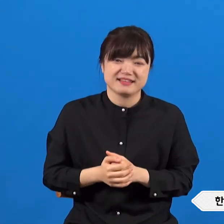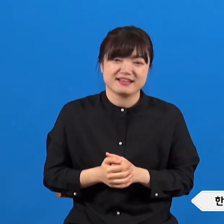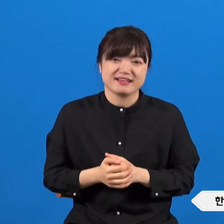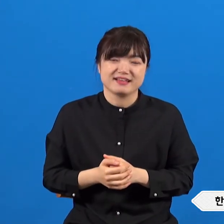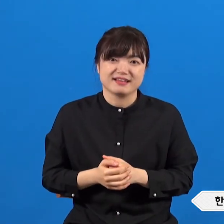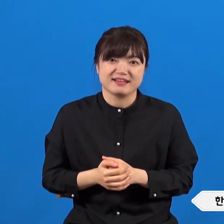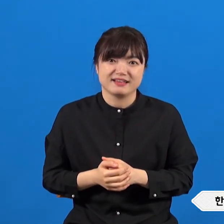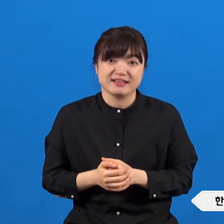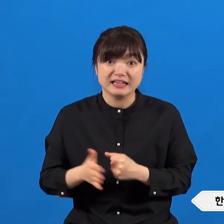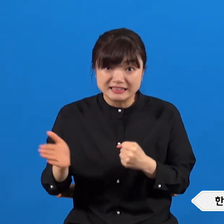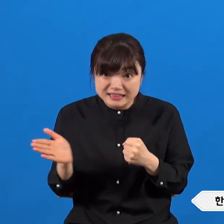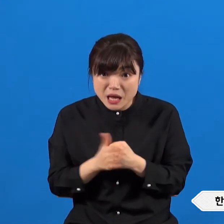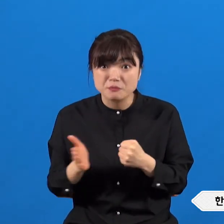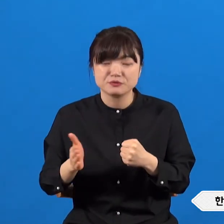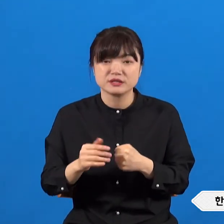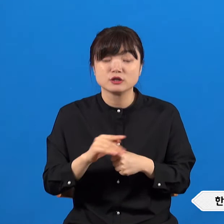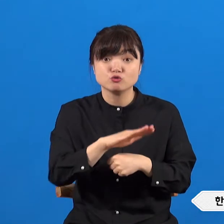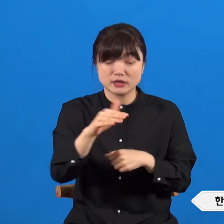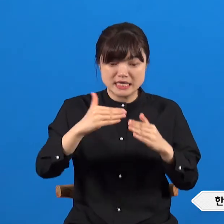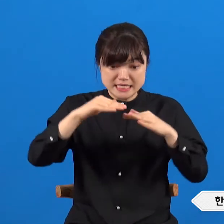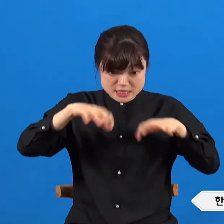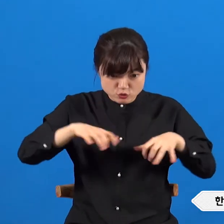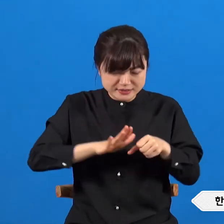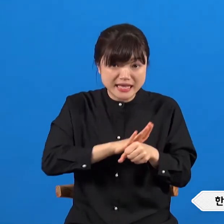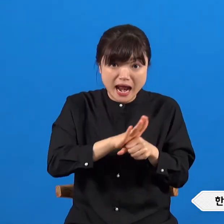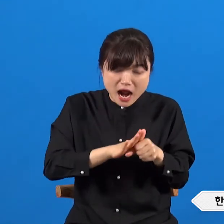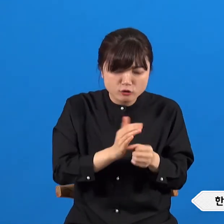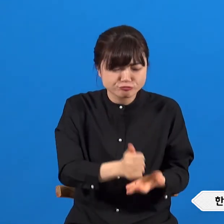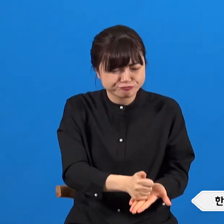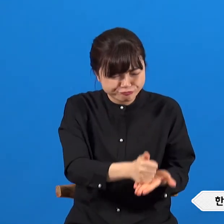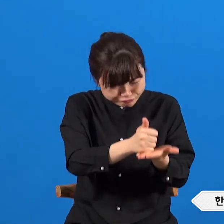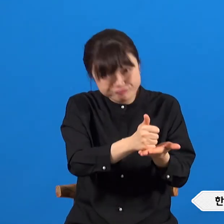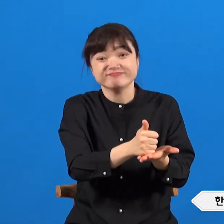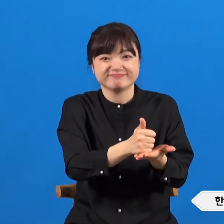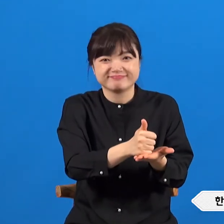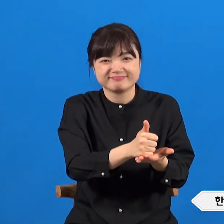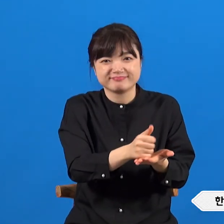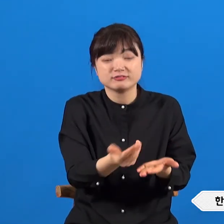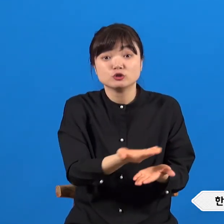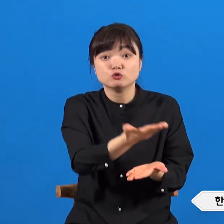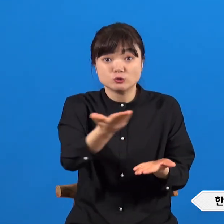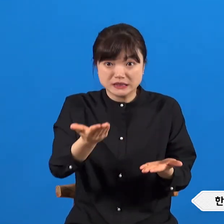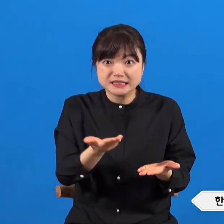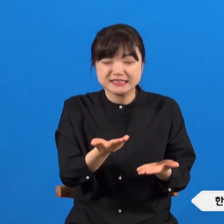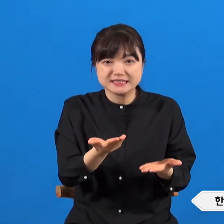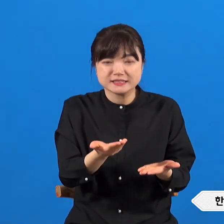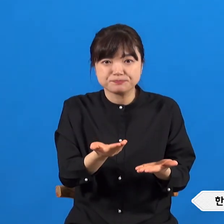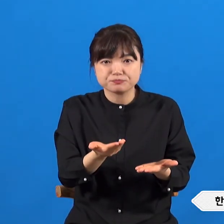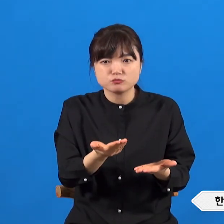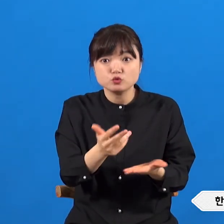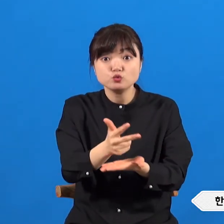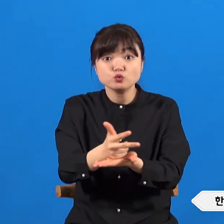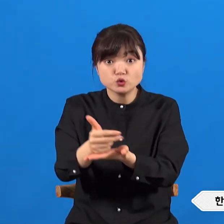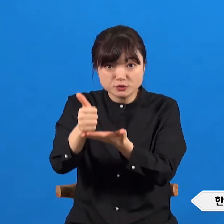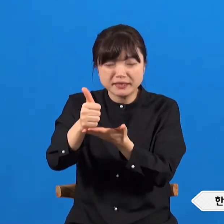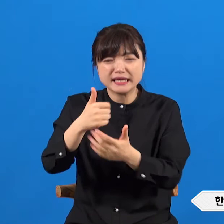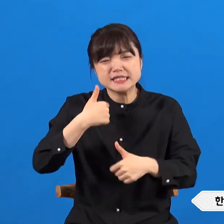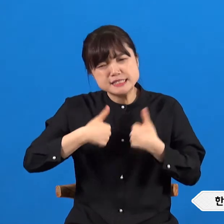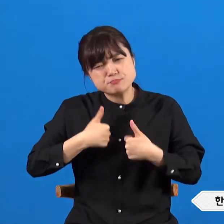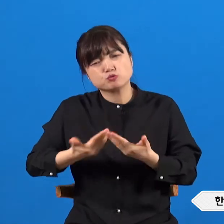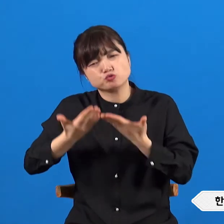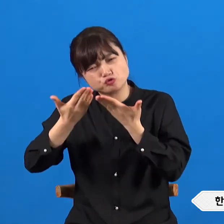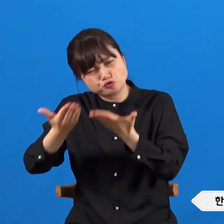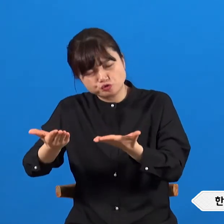그래서 우리가 이웃을 사랑하고 섬기는 것은 우리 주님에게